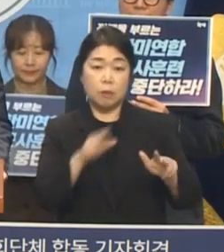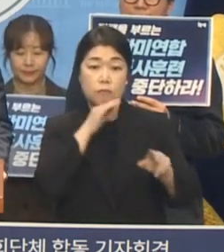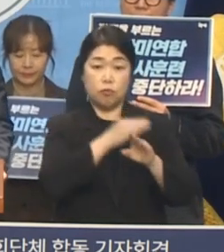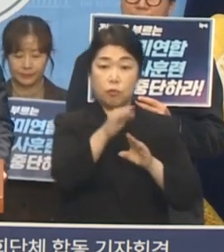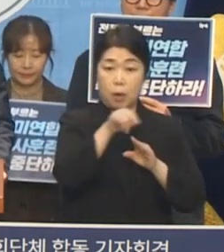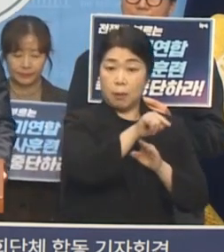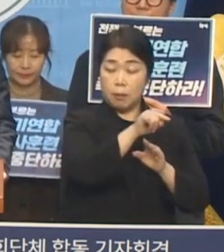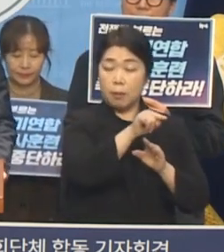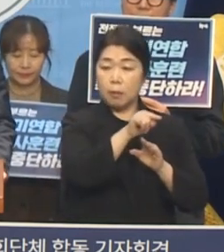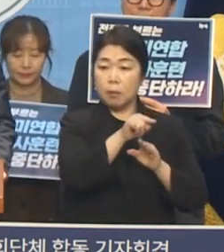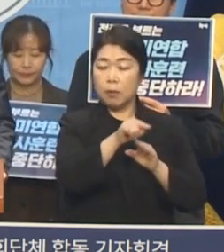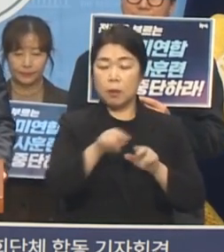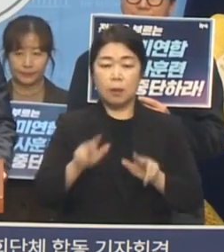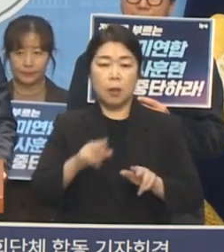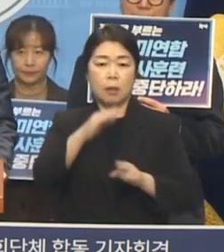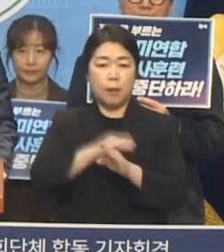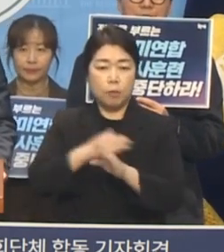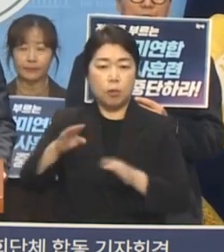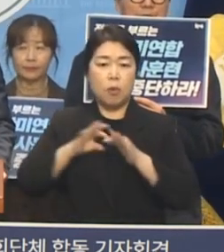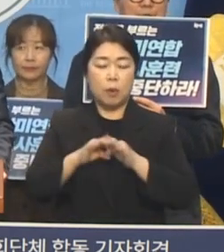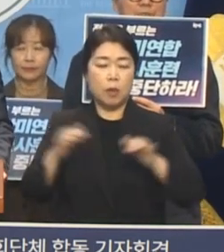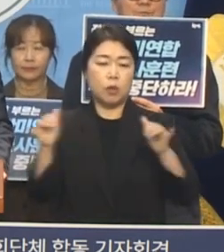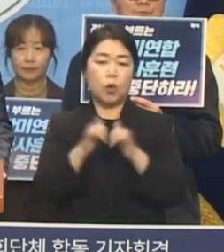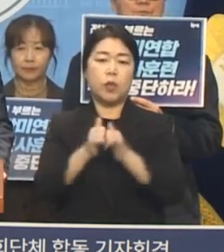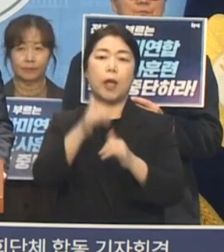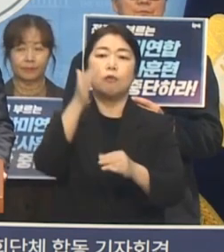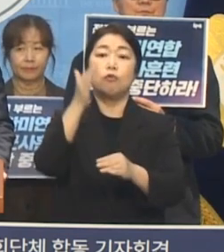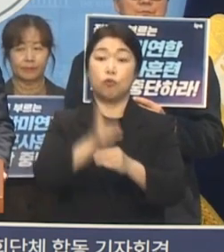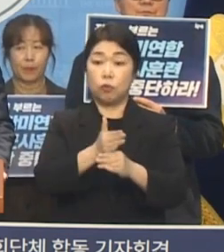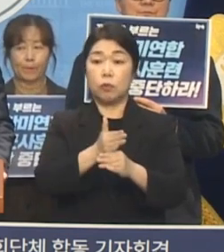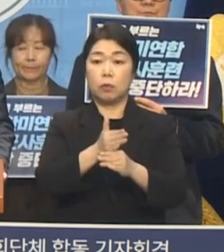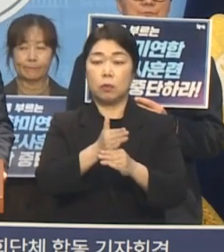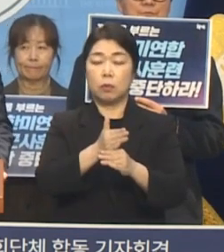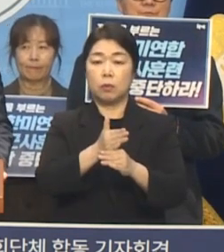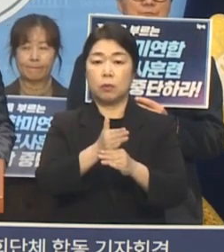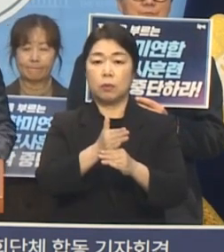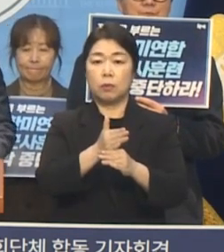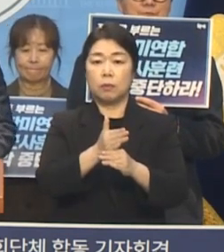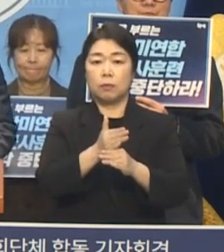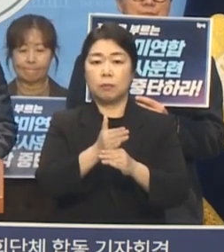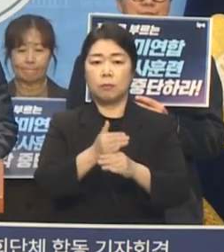현재의 남북관계를 전쟁 중의 적대관계로 이미 1000명이었습니다.